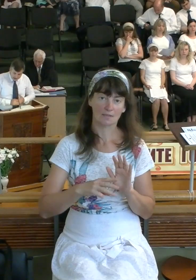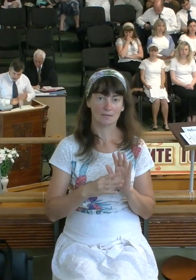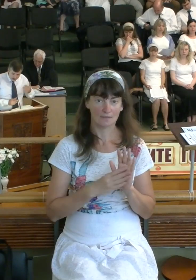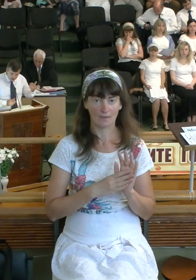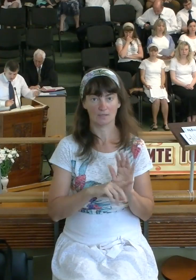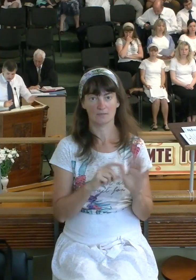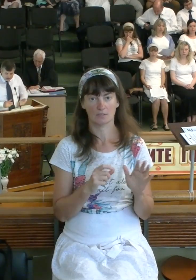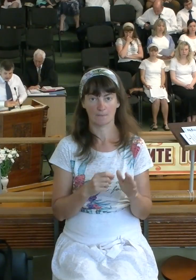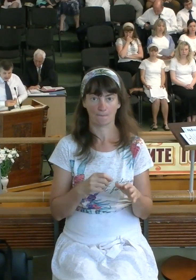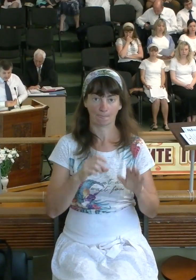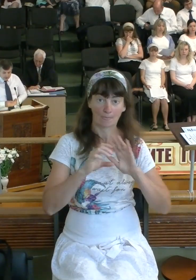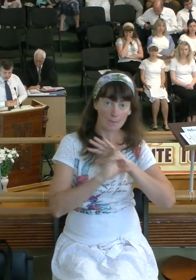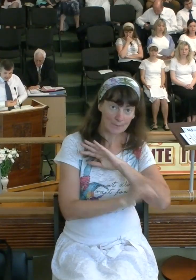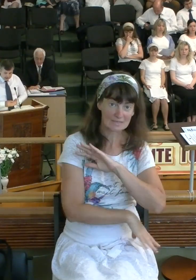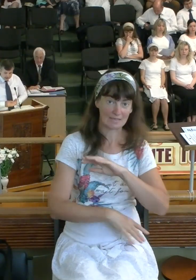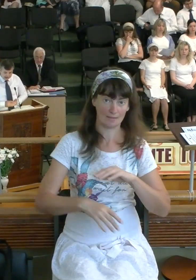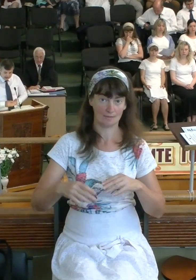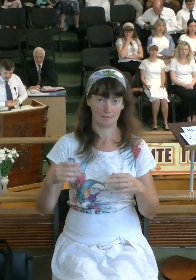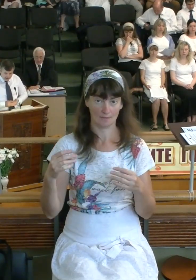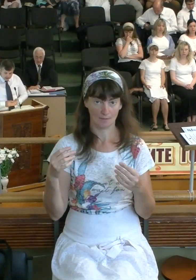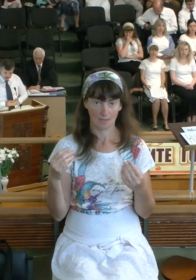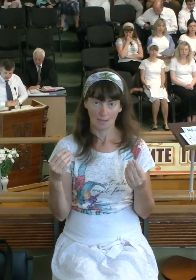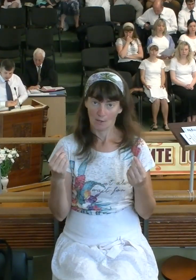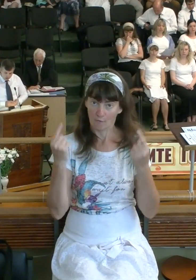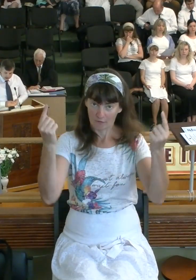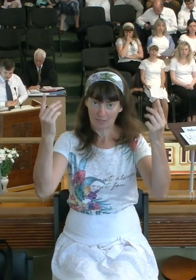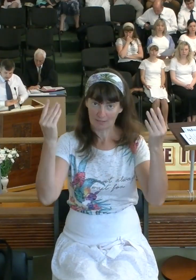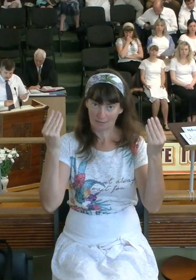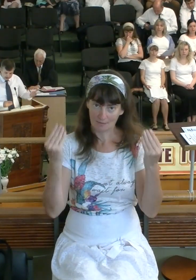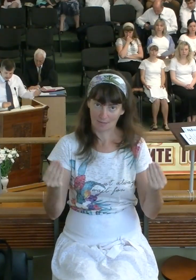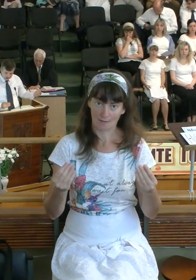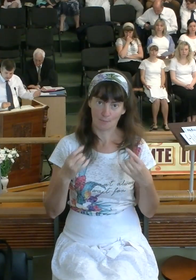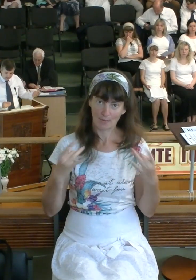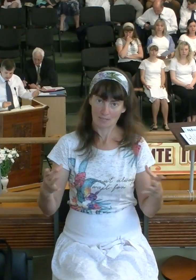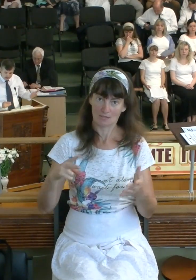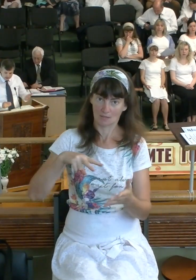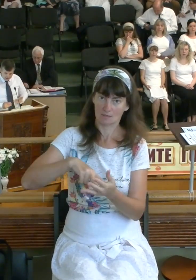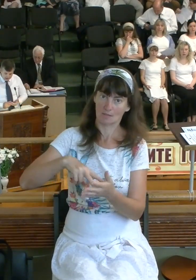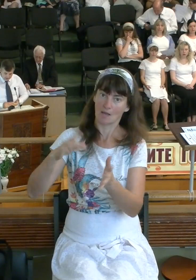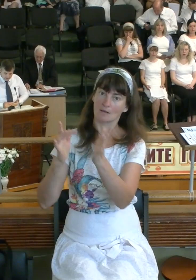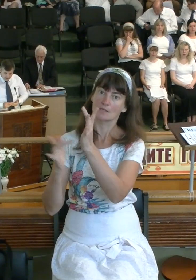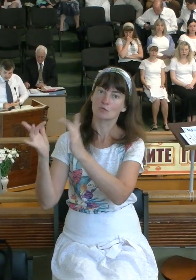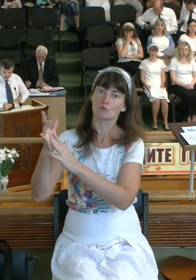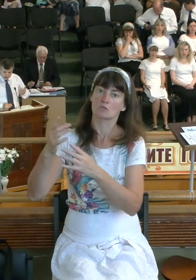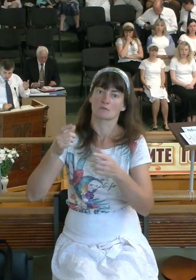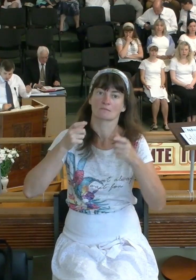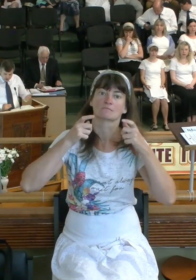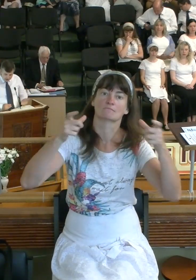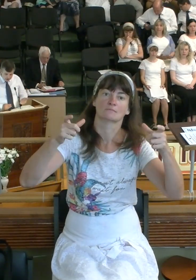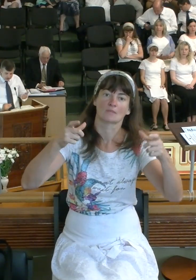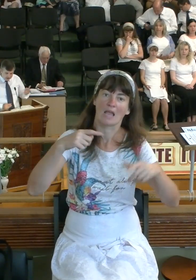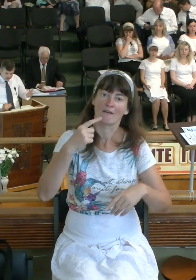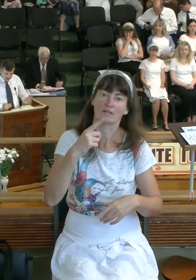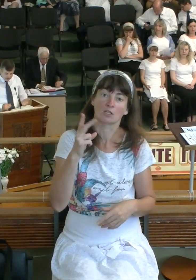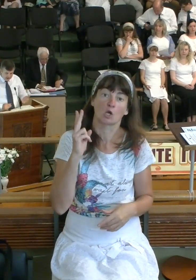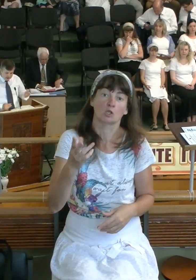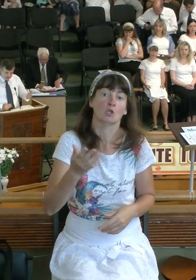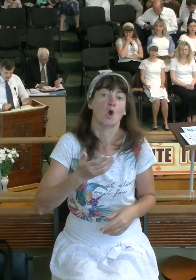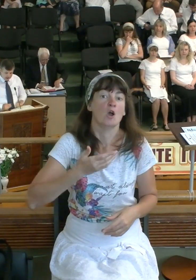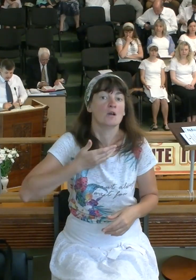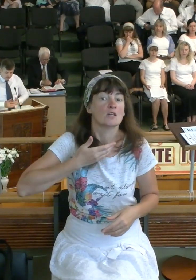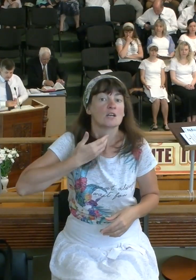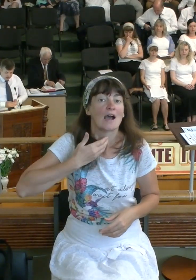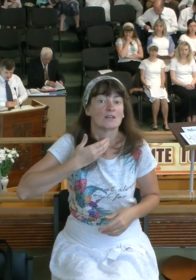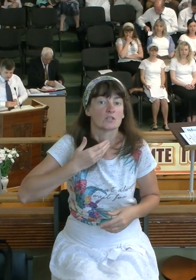«В последний же великий день праздника стоял Иисус и возгласил, говоря, «Кто жаждет, иди